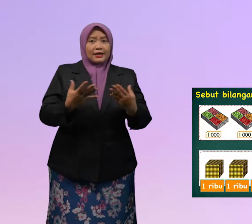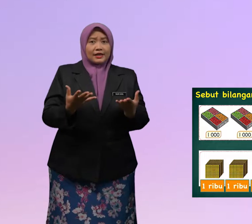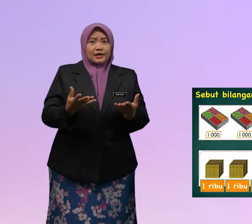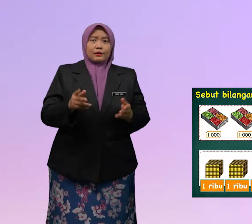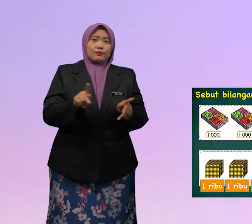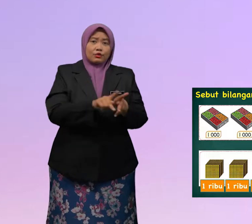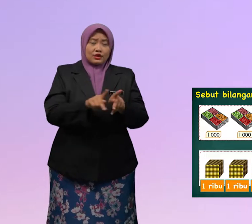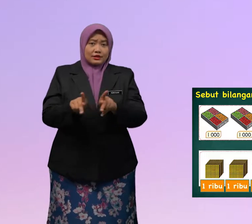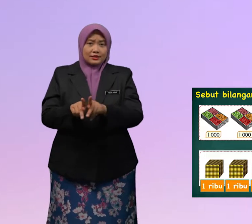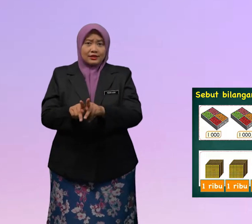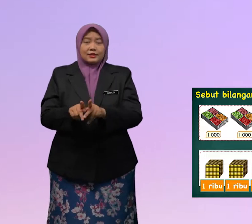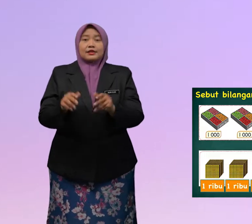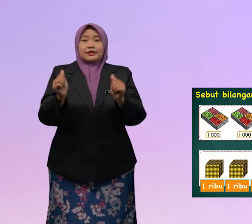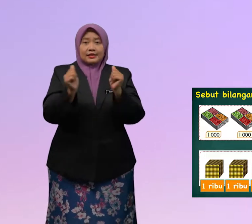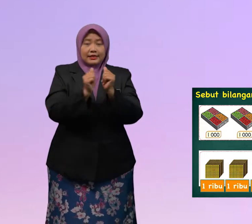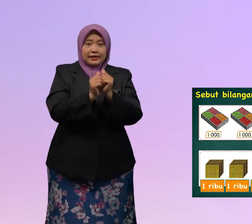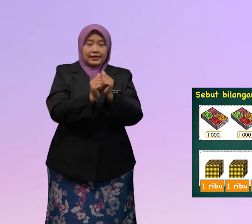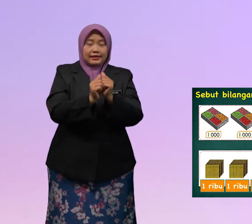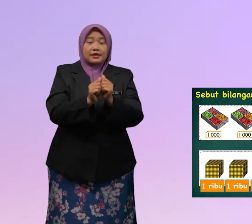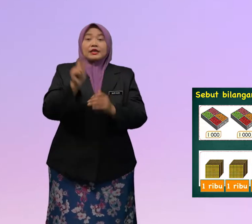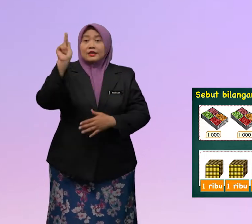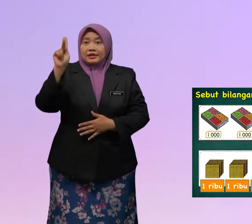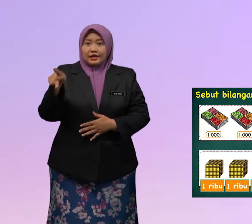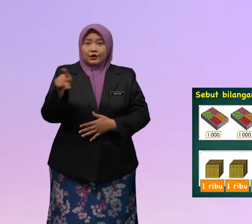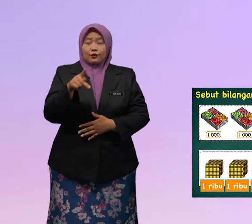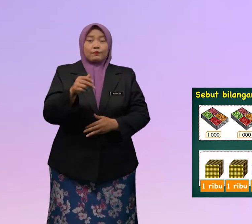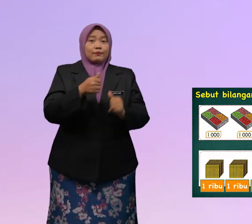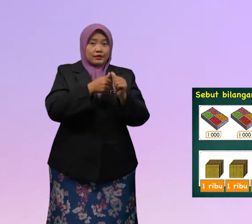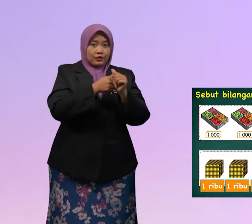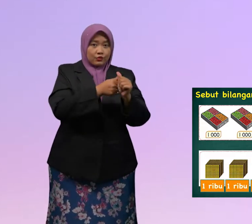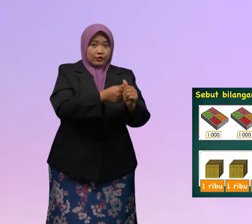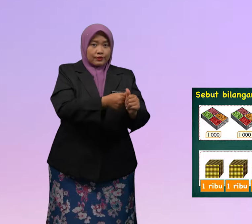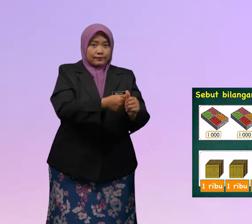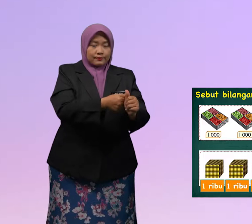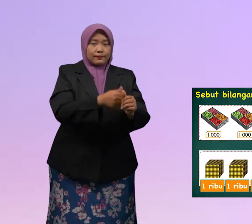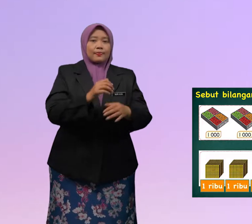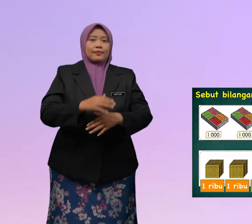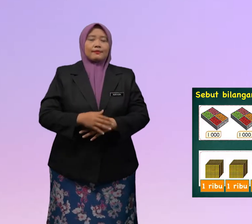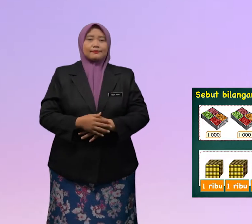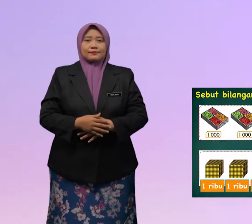Bagaimana pula dengan kiuk berikut?